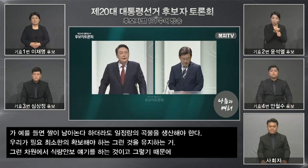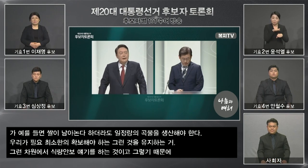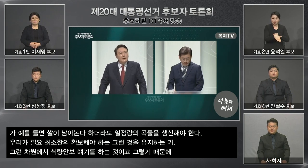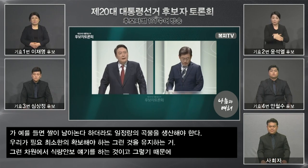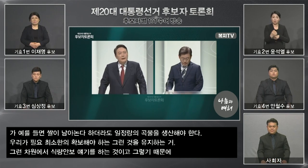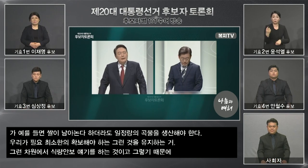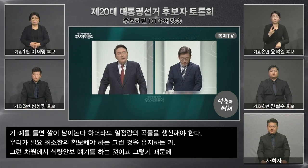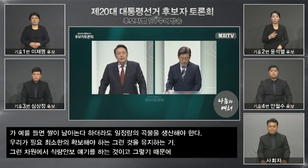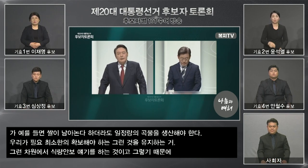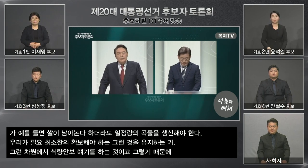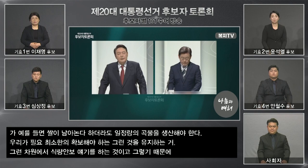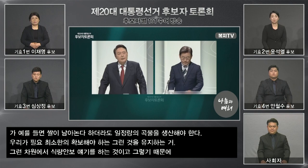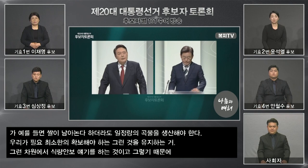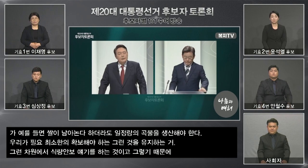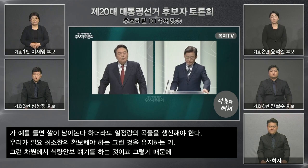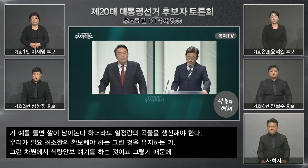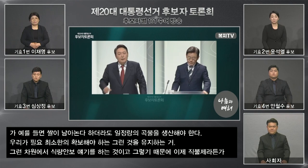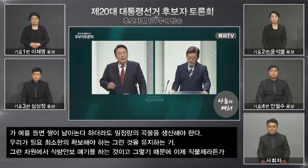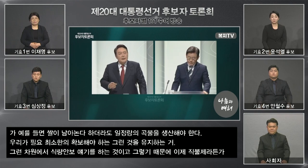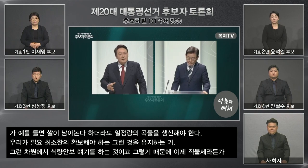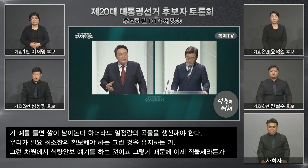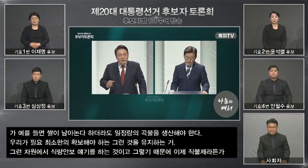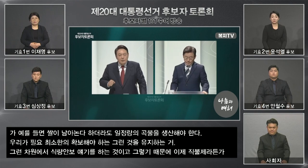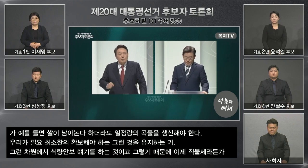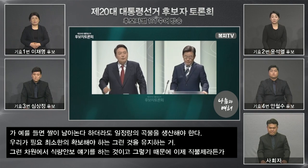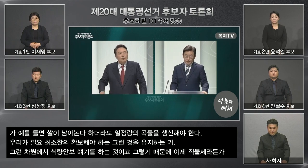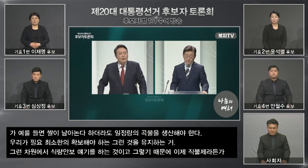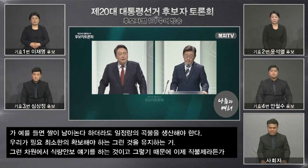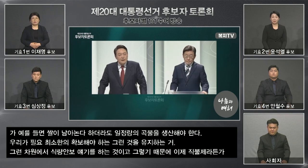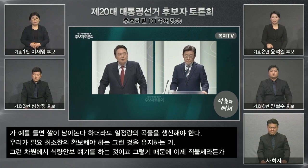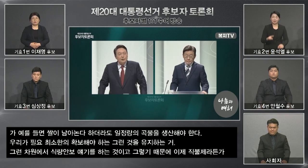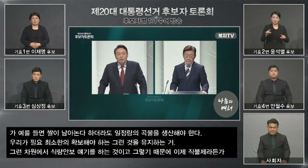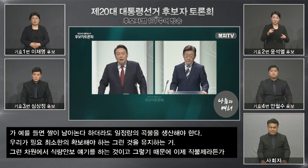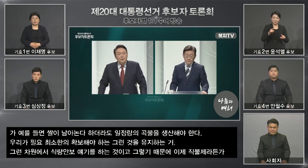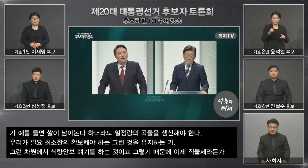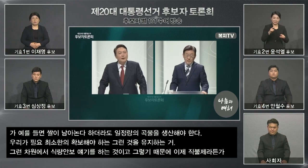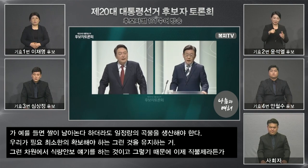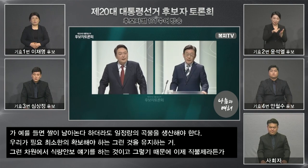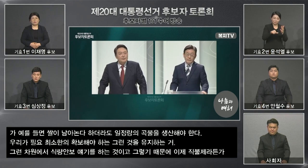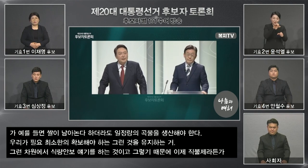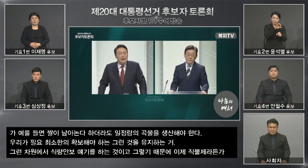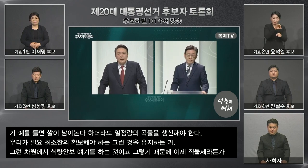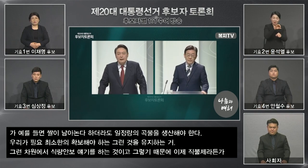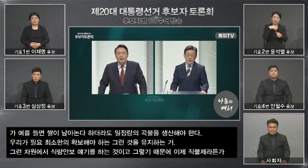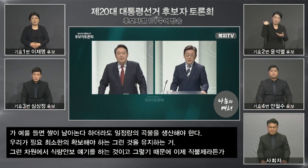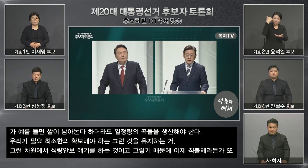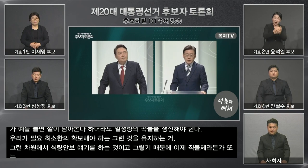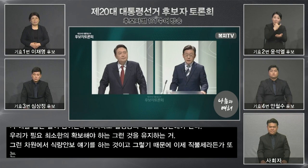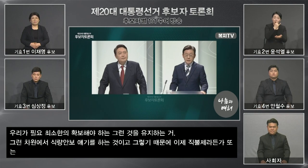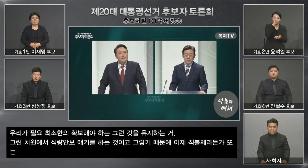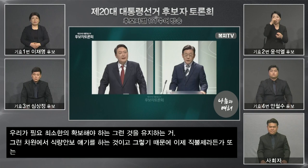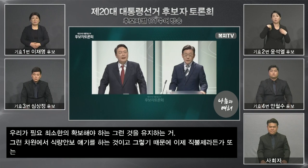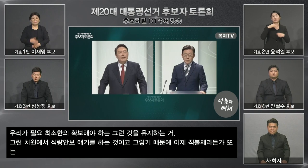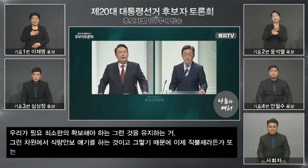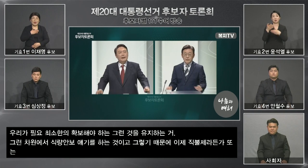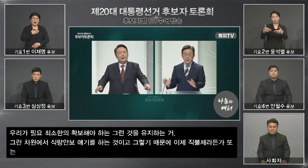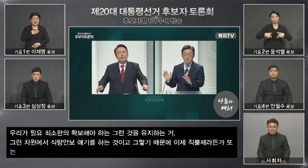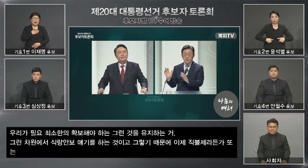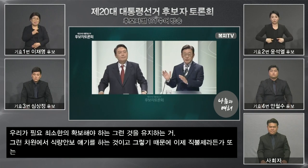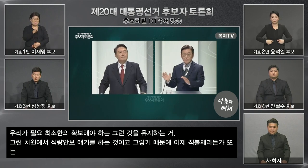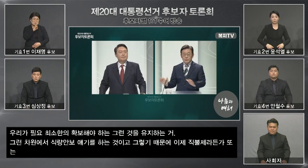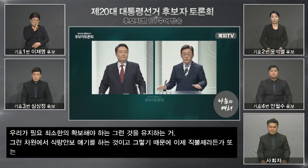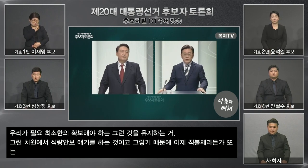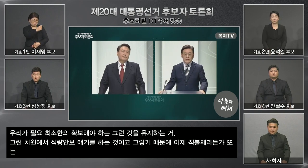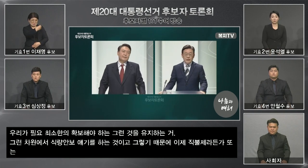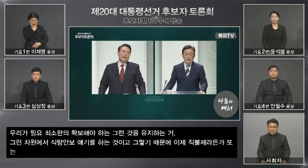과다 생산된 것을 정부에서 사주기도 하고 이런 거 아니겠습니까? 제가 정리해드리면 그런